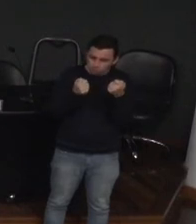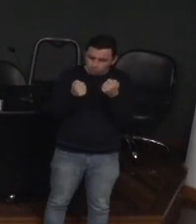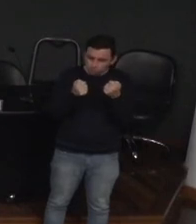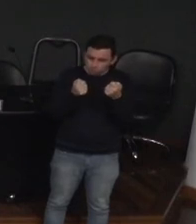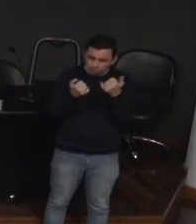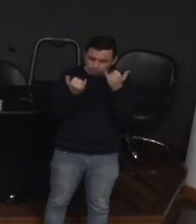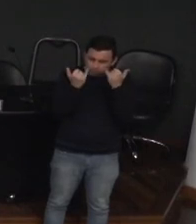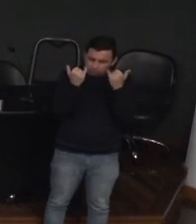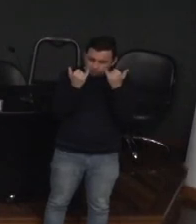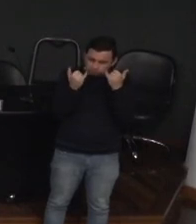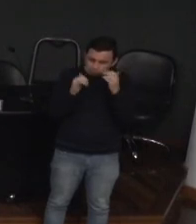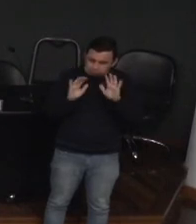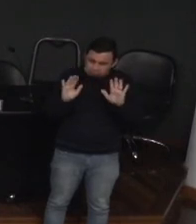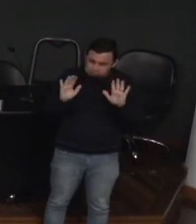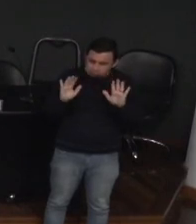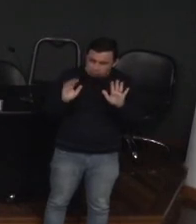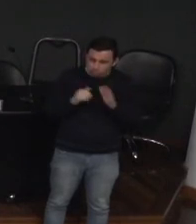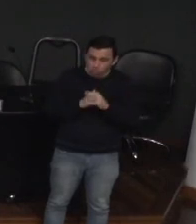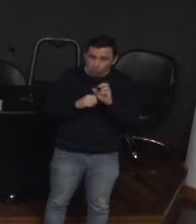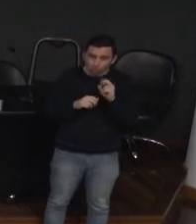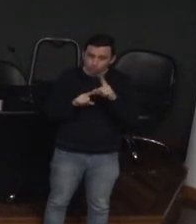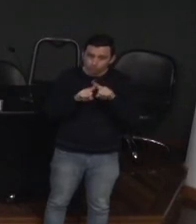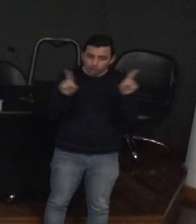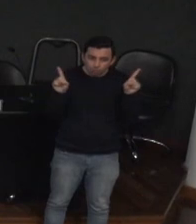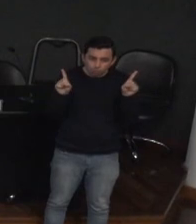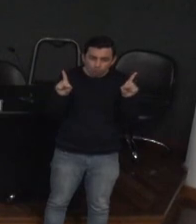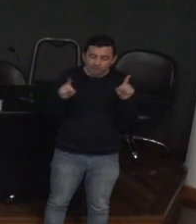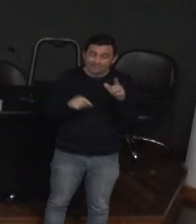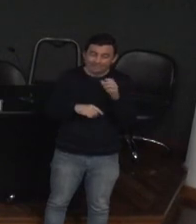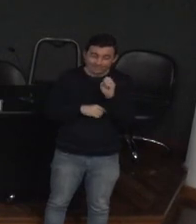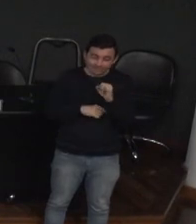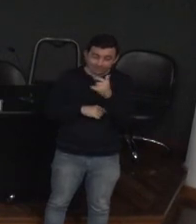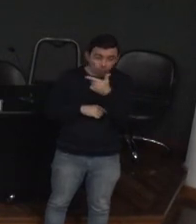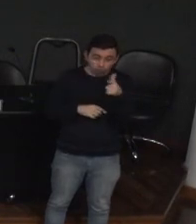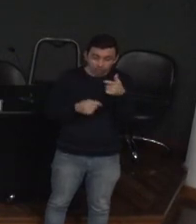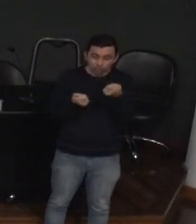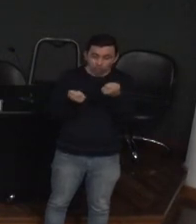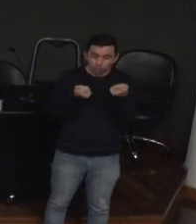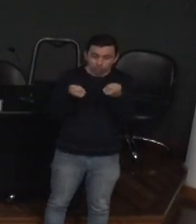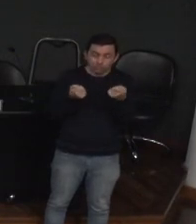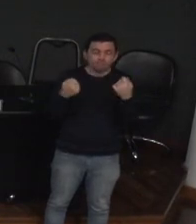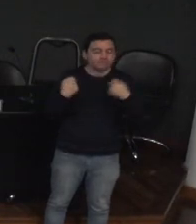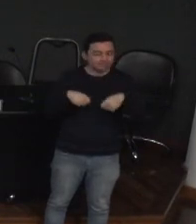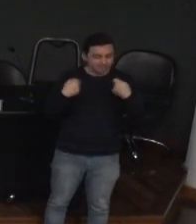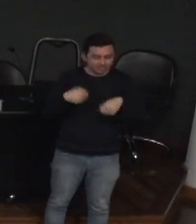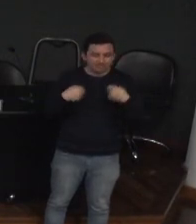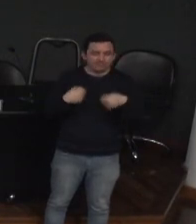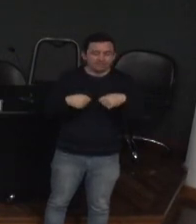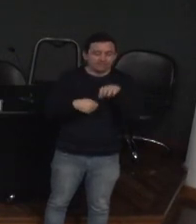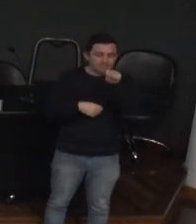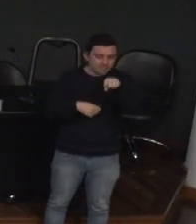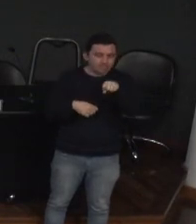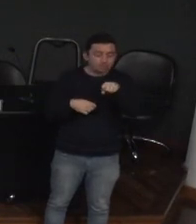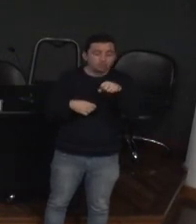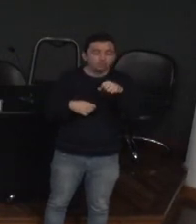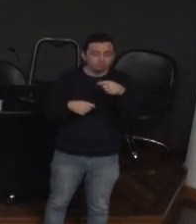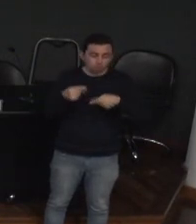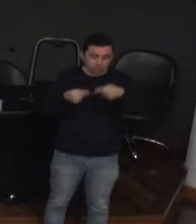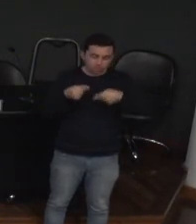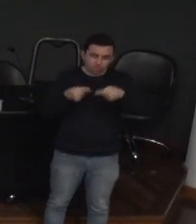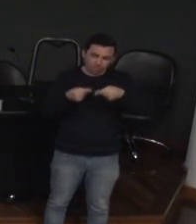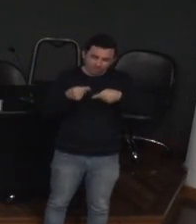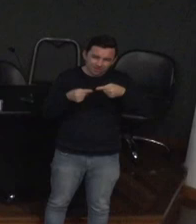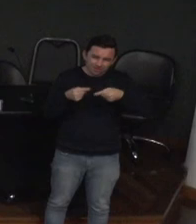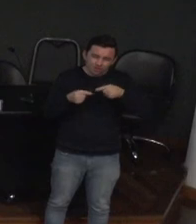essa informação? Não. Se ele não tem esse controle, nós precisaríamos ter uma política